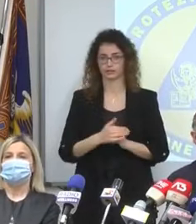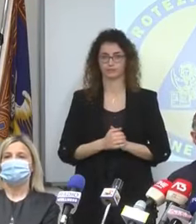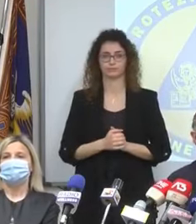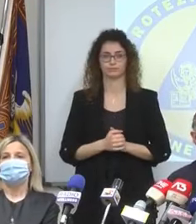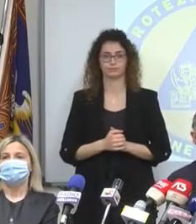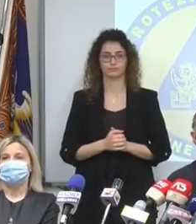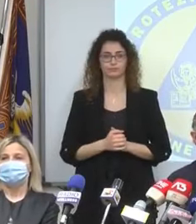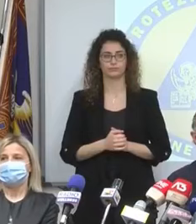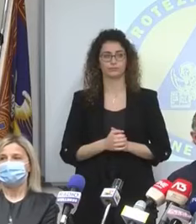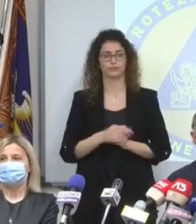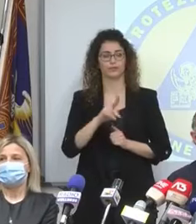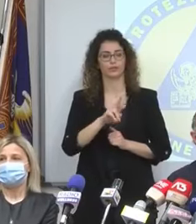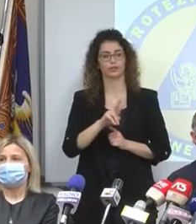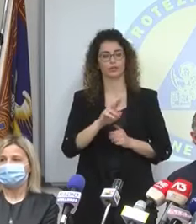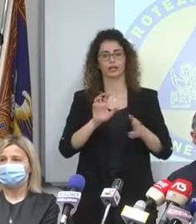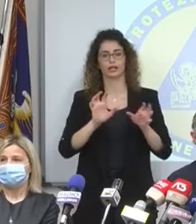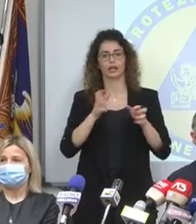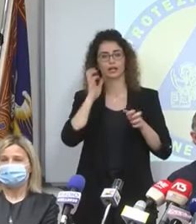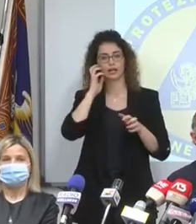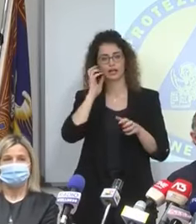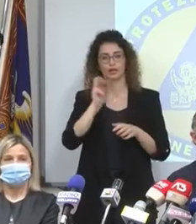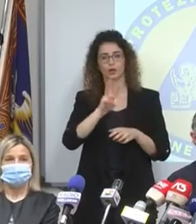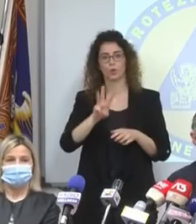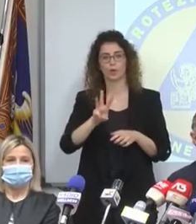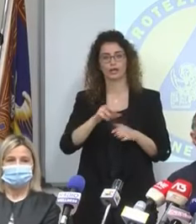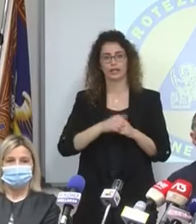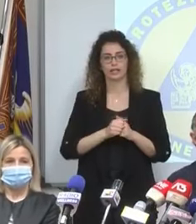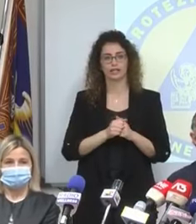Guidoni, Radio Wellness, Moscati e Giacomuzzo.